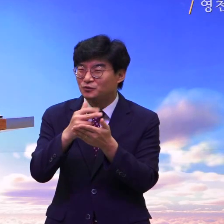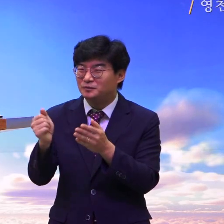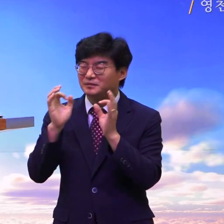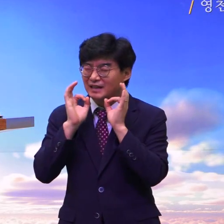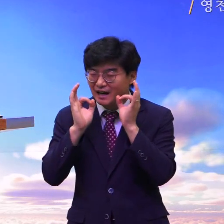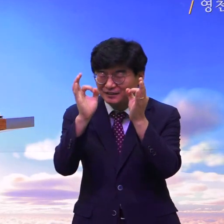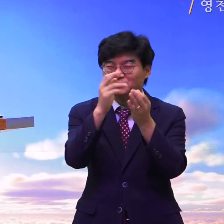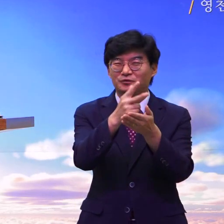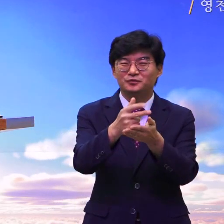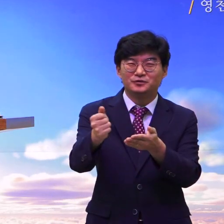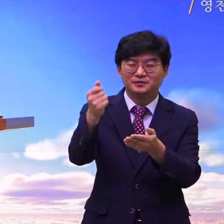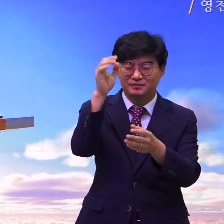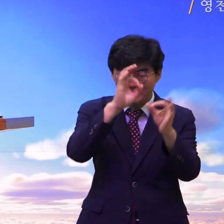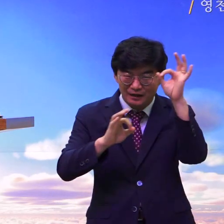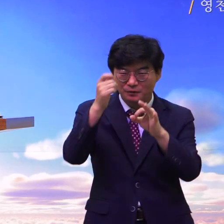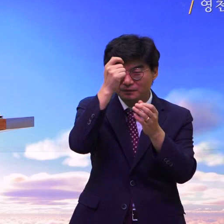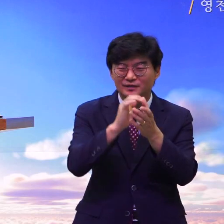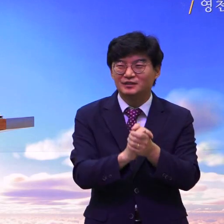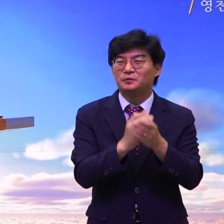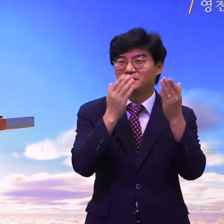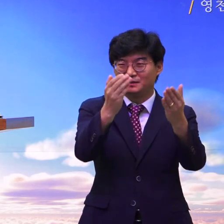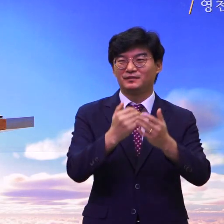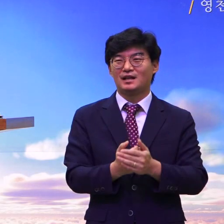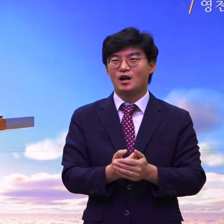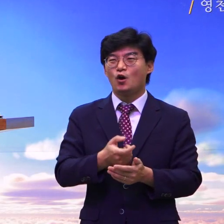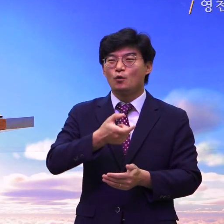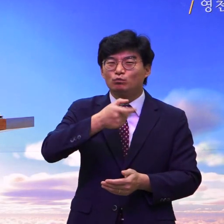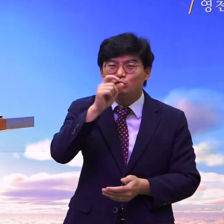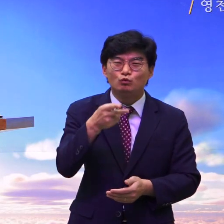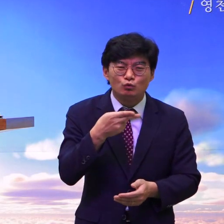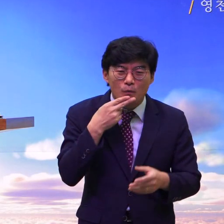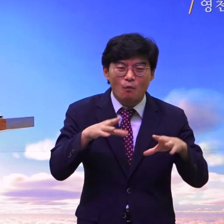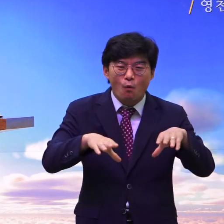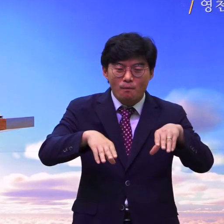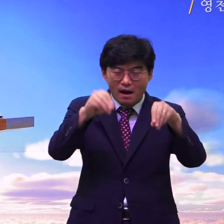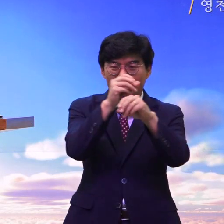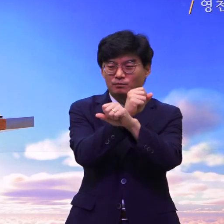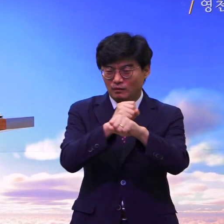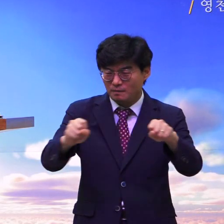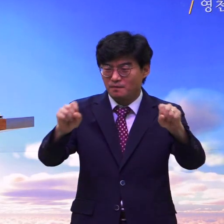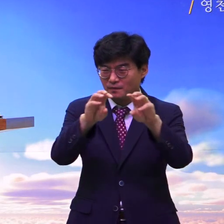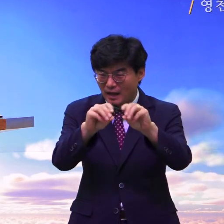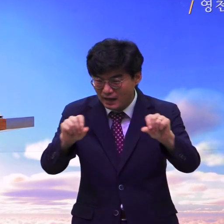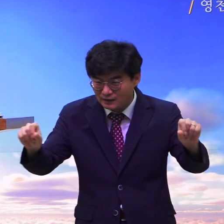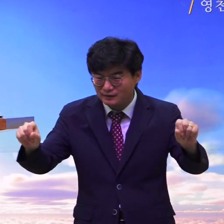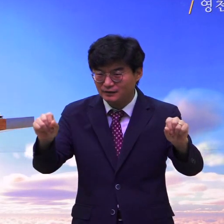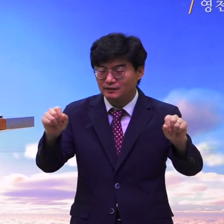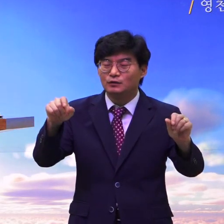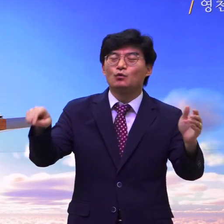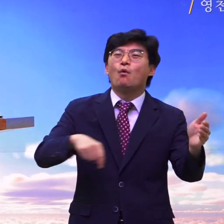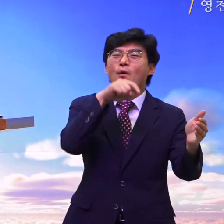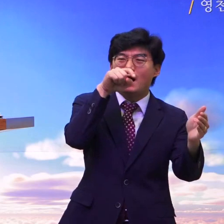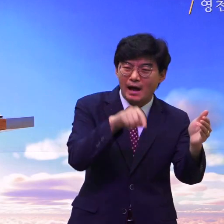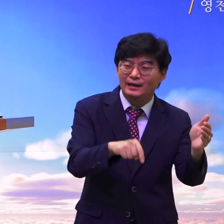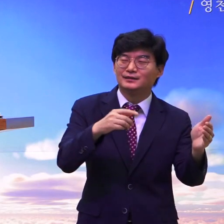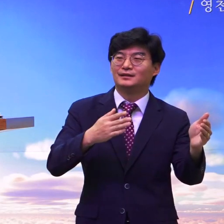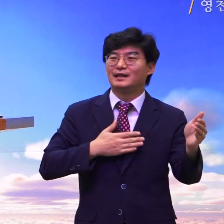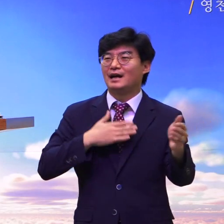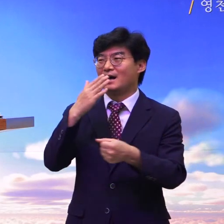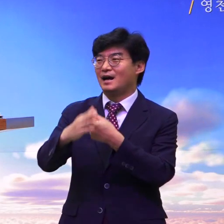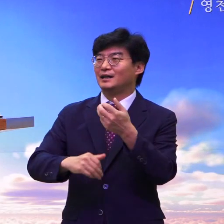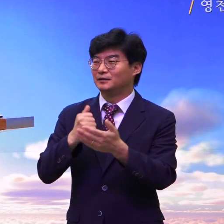없어 마르고 황폐한 땅에서 내 영혼이 주를 갈망하며 내 육체가 주를 앙모하나이다.